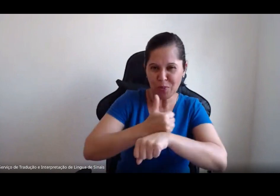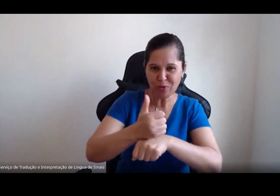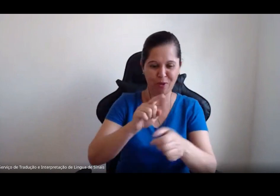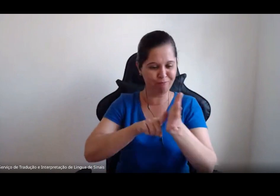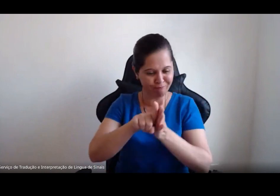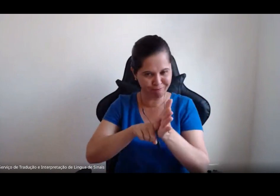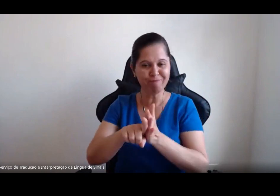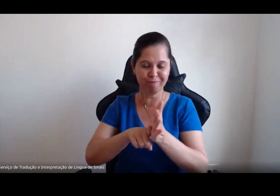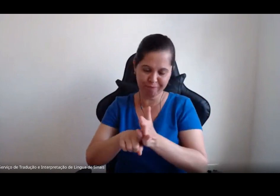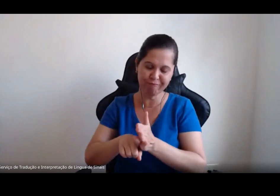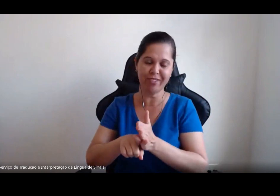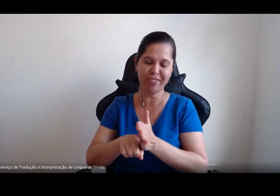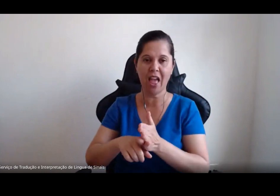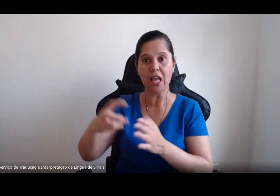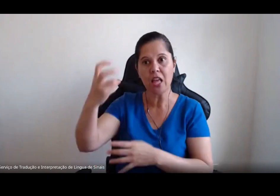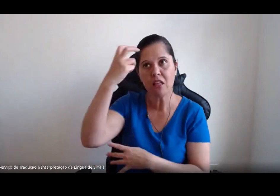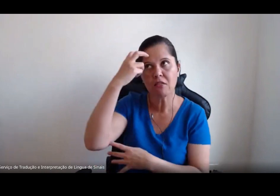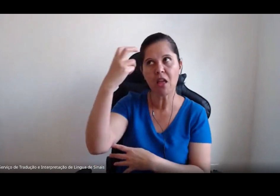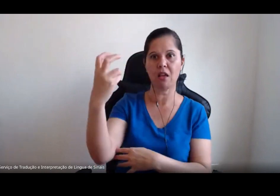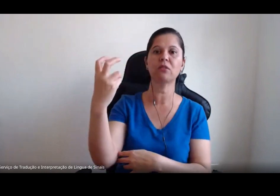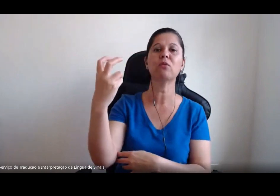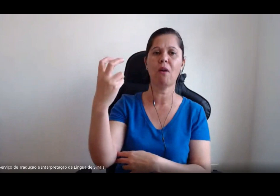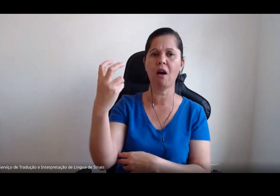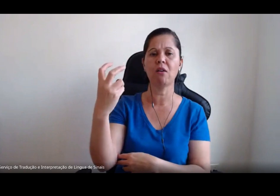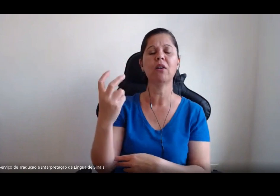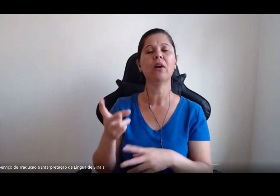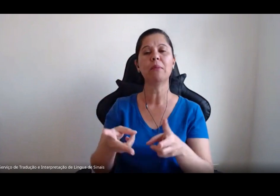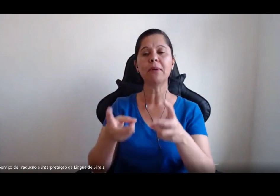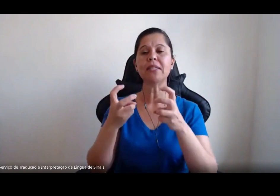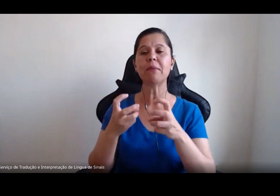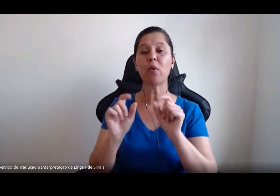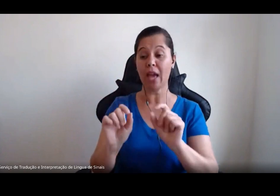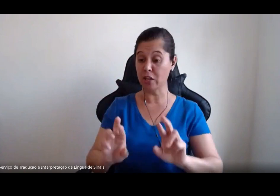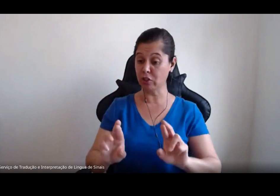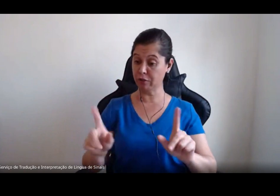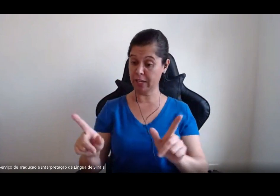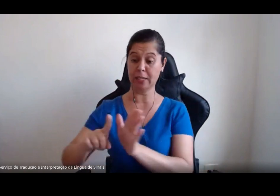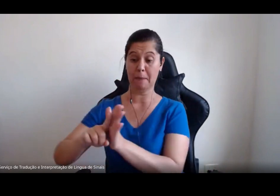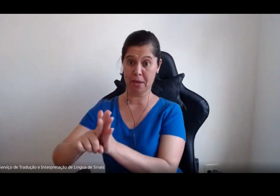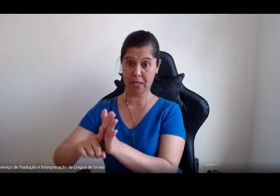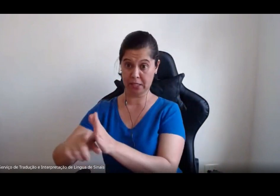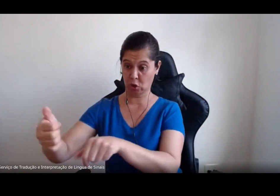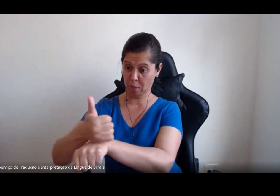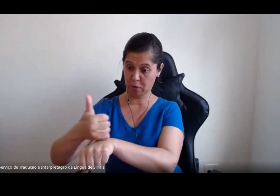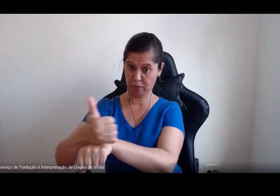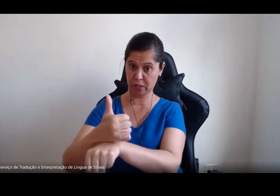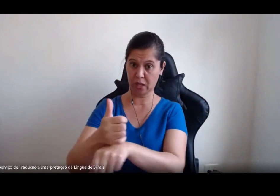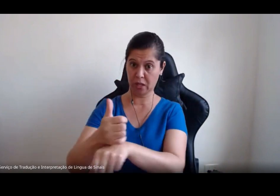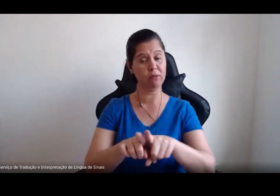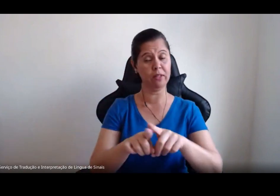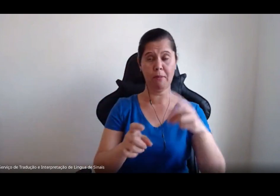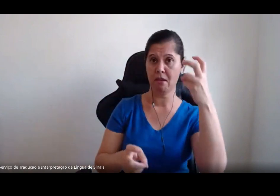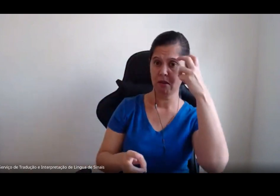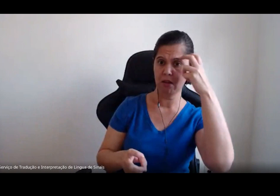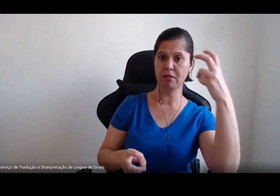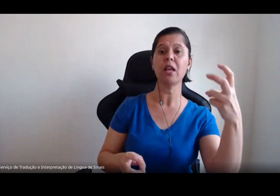pesquisadoras e pesquisadores enquanto intelectuais, pensando a diferença entre pesquisador e intelectual, principalmente baseada